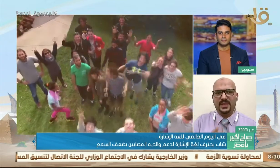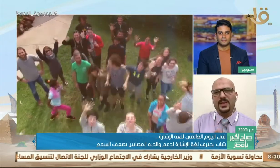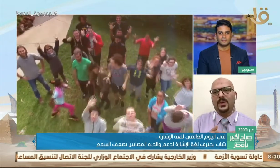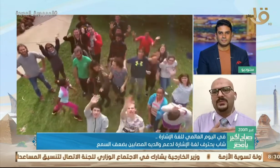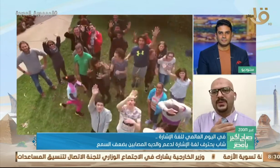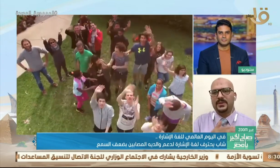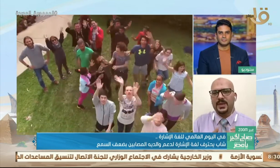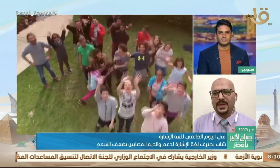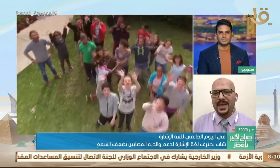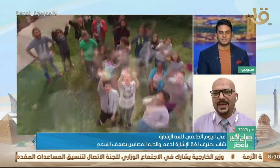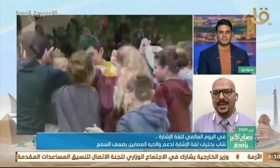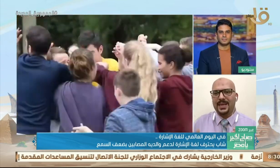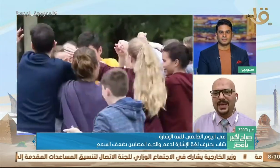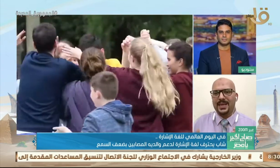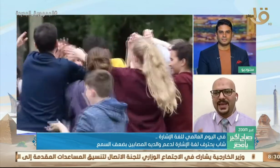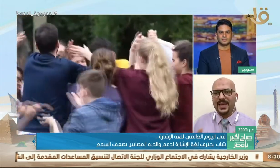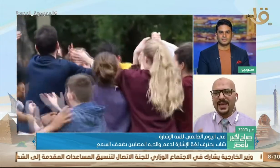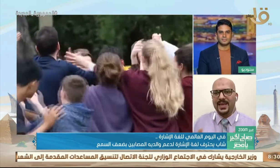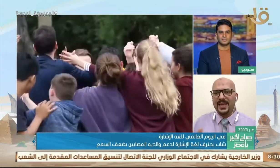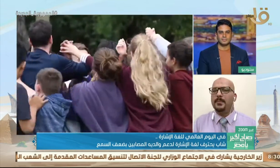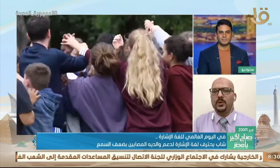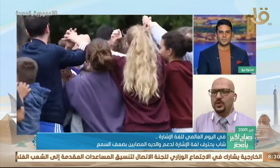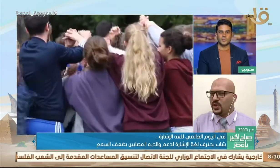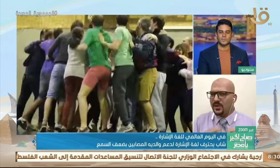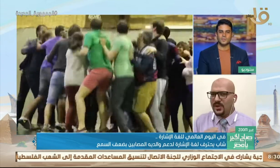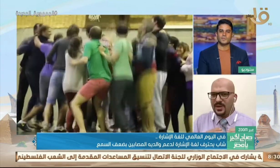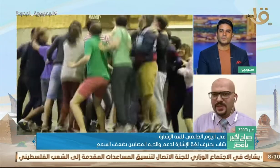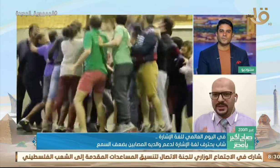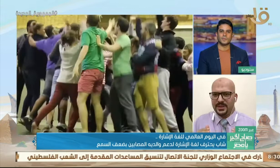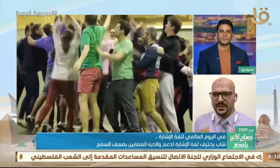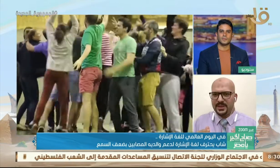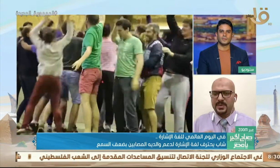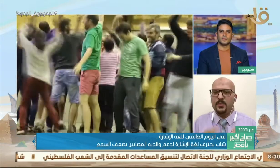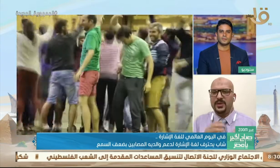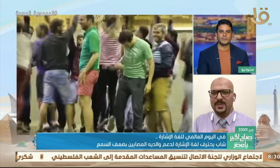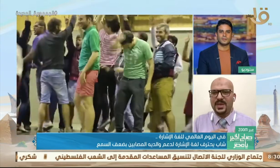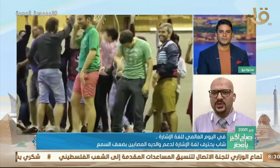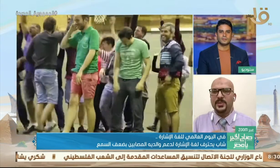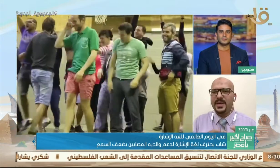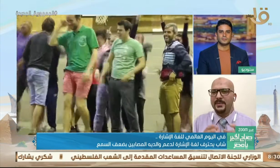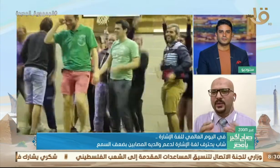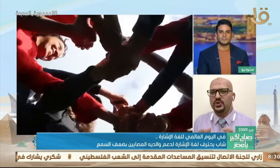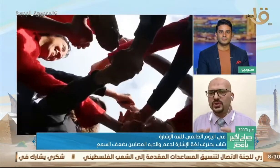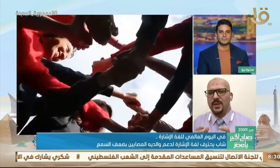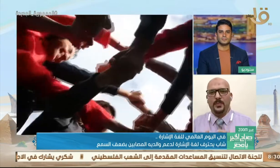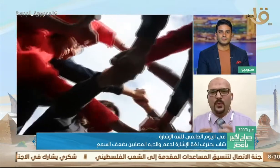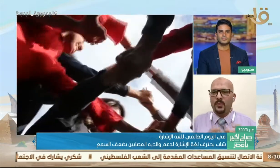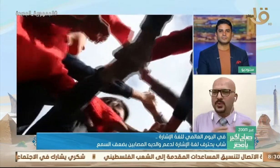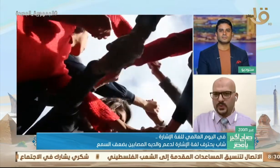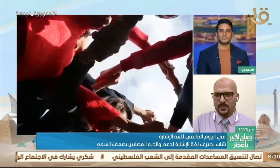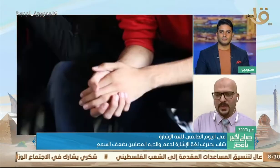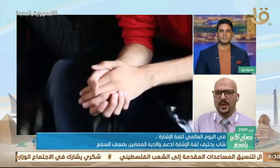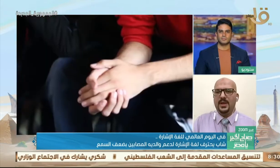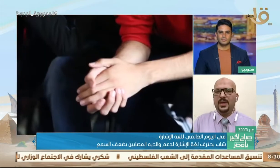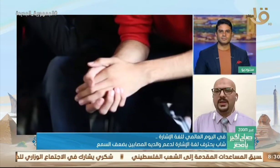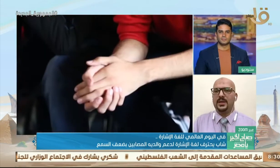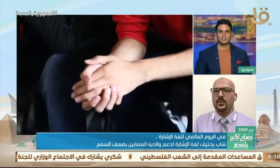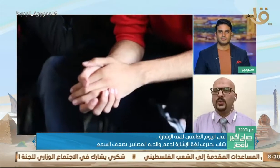من الفريق دوت، طلعت فريق تاني ملهوش علاقه بمجتمع الصم، يعني ملهوش اب وام